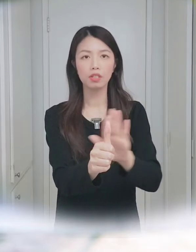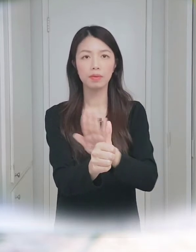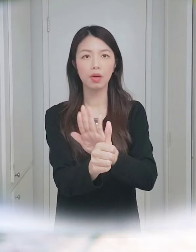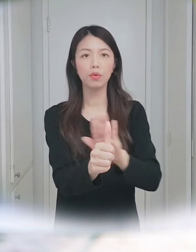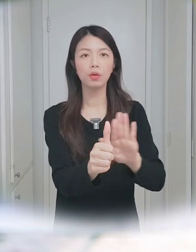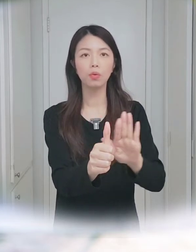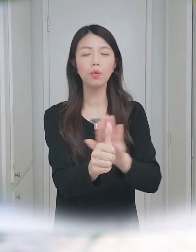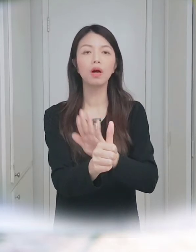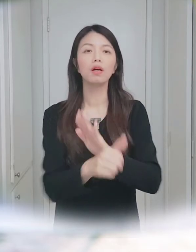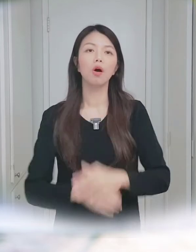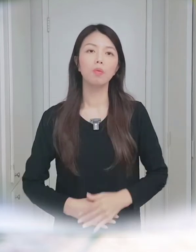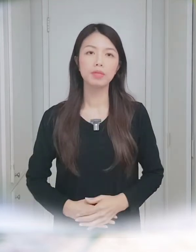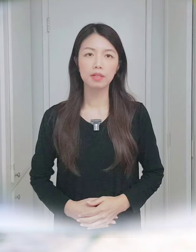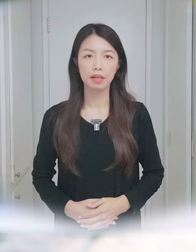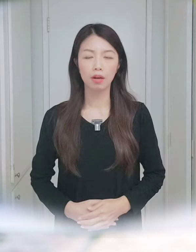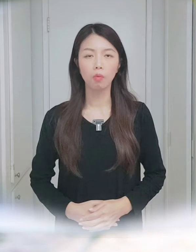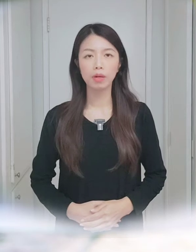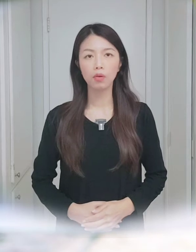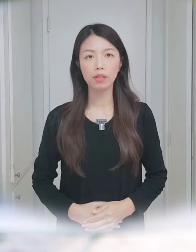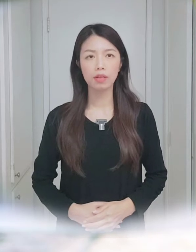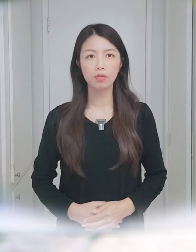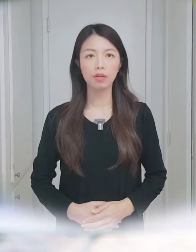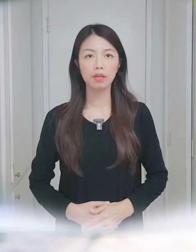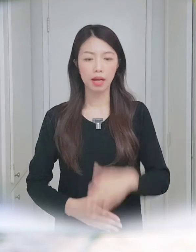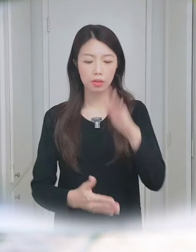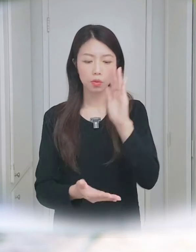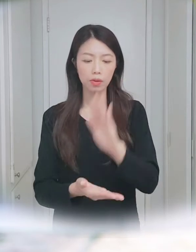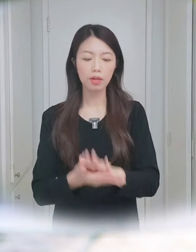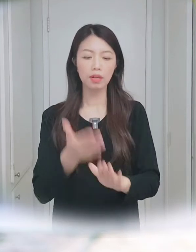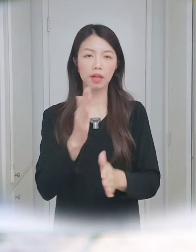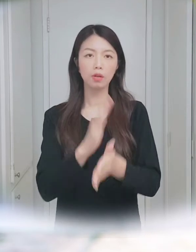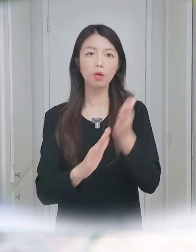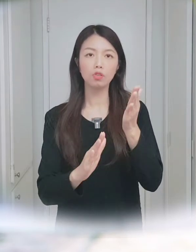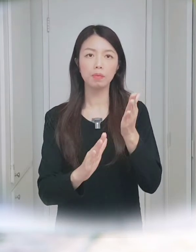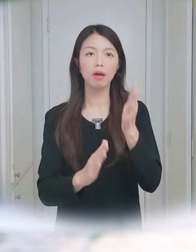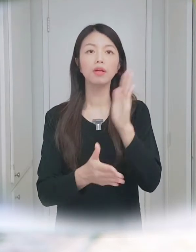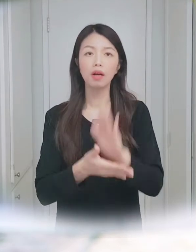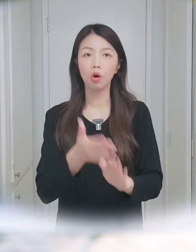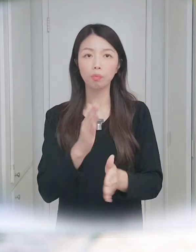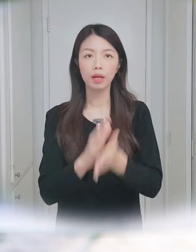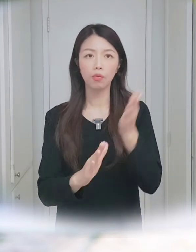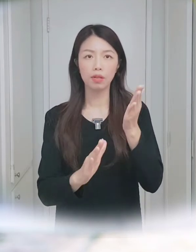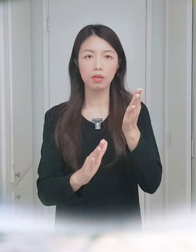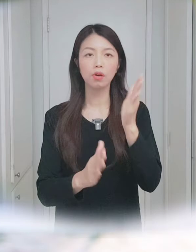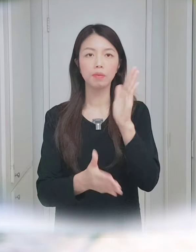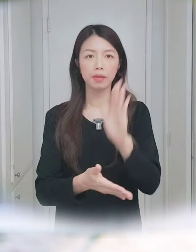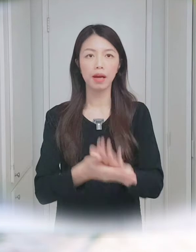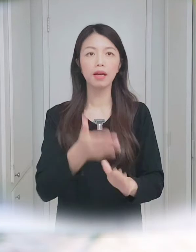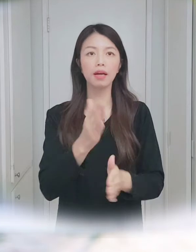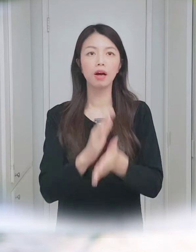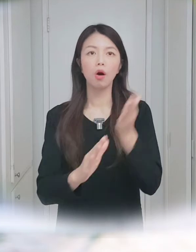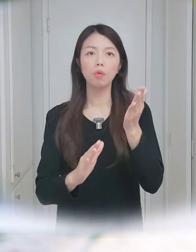위로하다 이런 뜻입니다. 위로 없으니, 없다라고 한 뜻의 수어는 양손을 이렇게 털어주시면 없다라고 한 뜻의